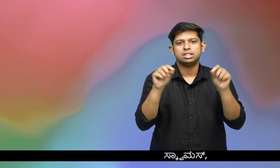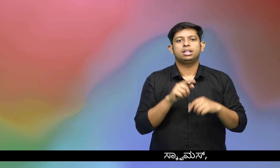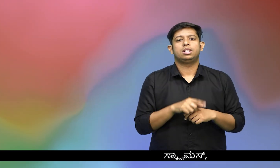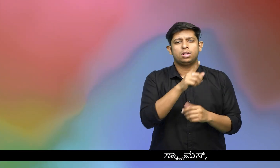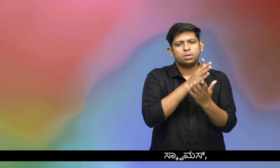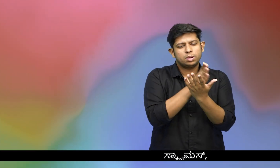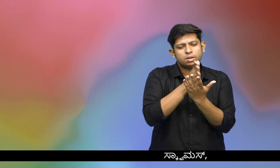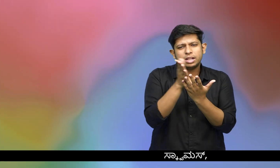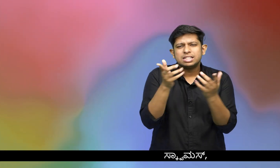ಸ್ಕ್ವಾಮಸ್,